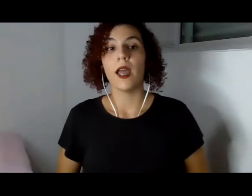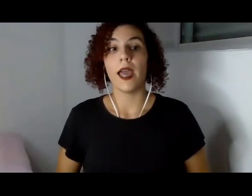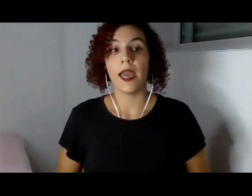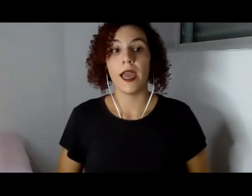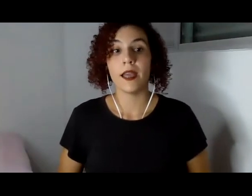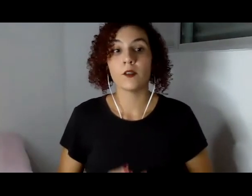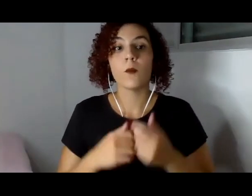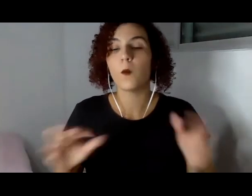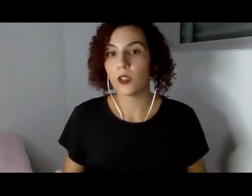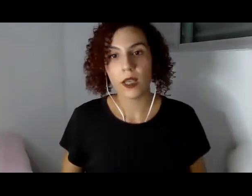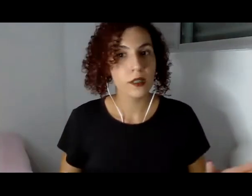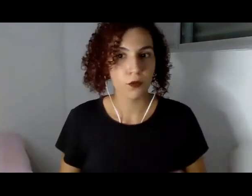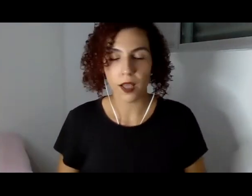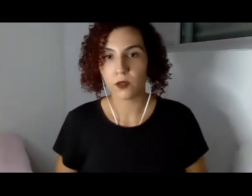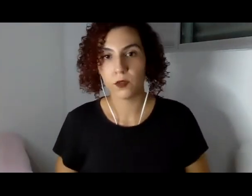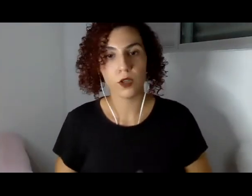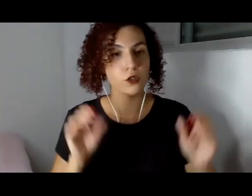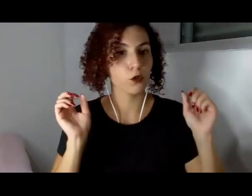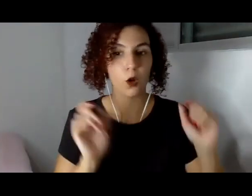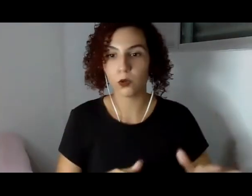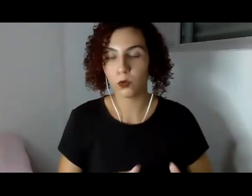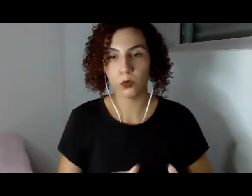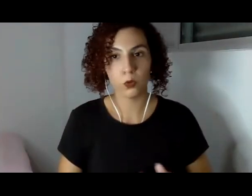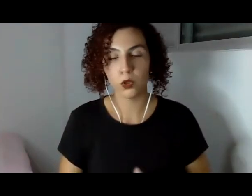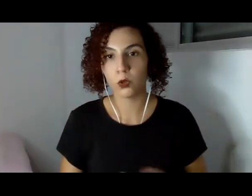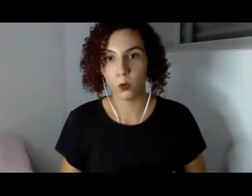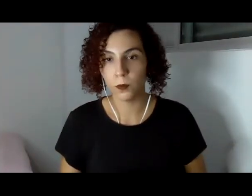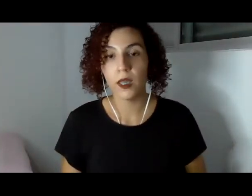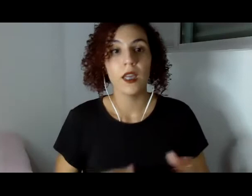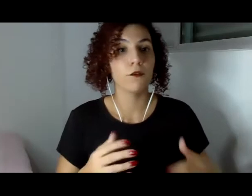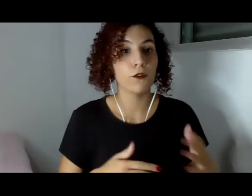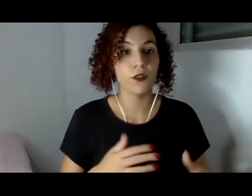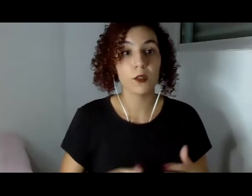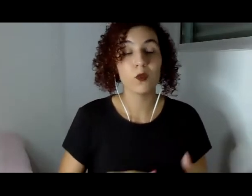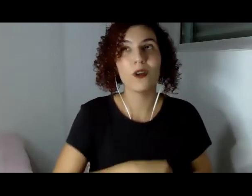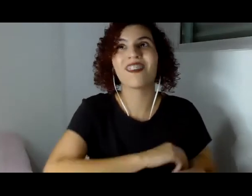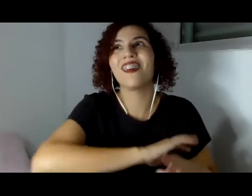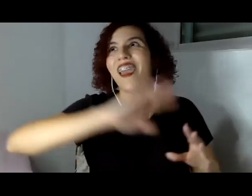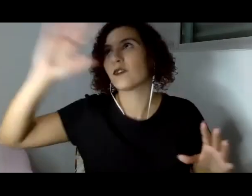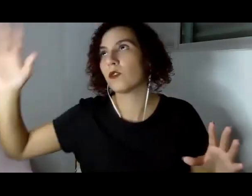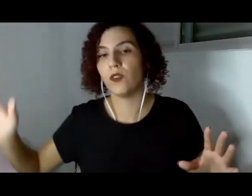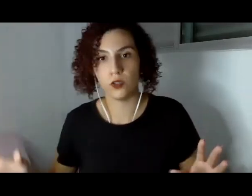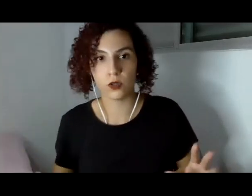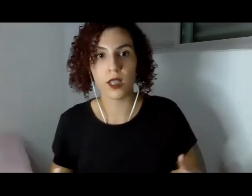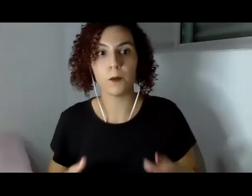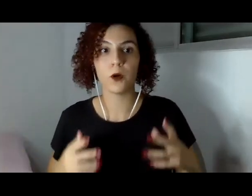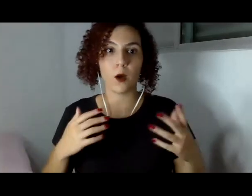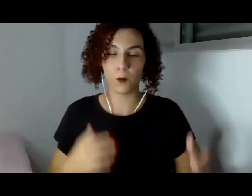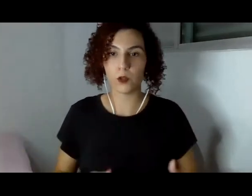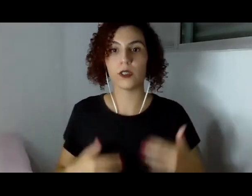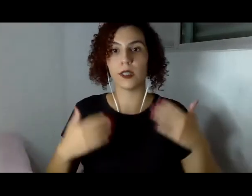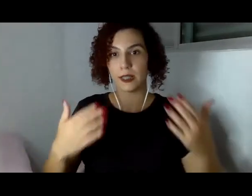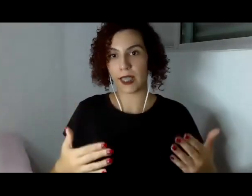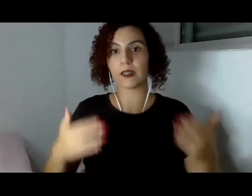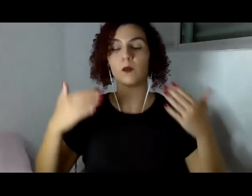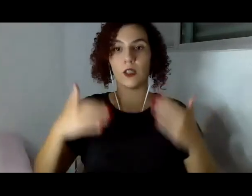Léo. Normalmente é isso que eu faço, viu, gente? Eu jogo no YouTube e vou vendo 500 vídeos, né? Porque, como